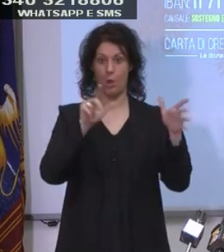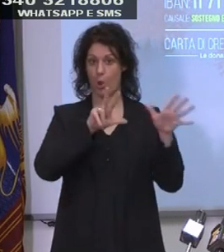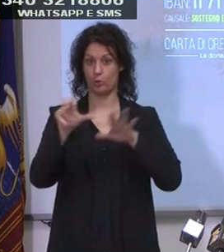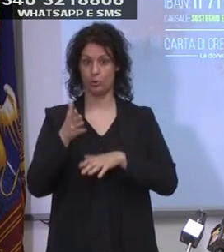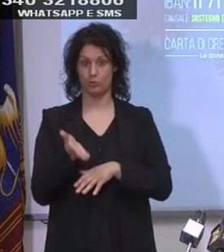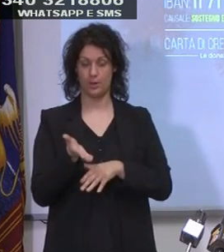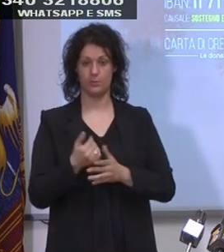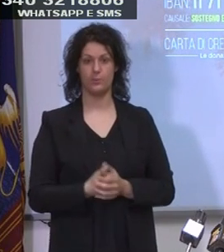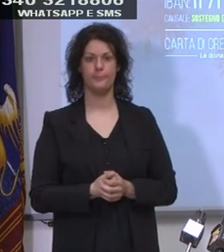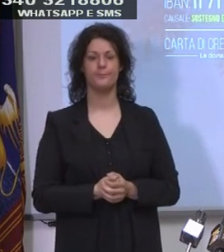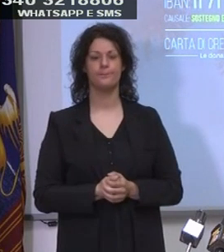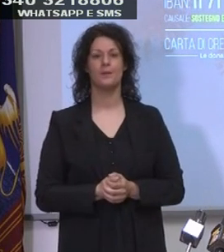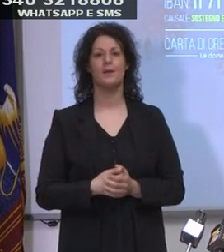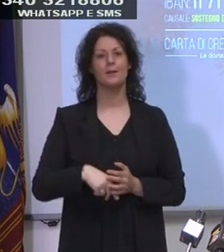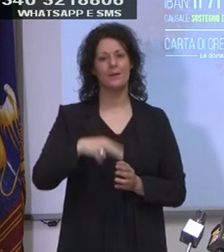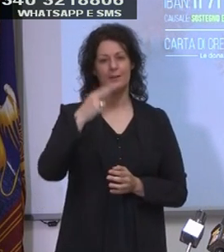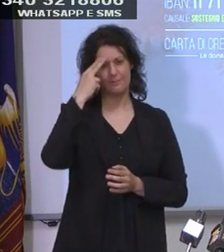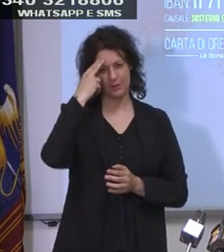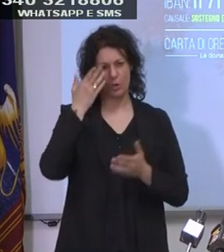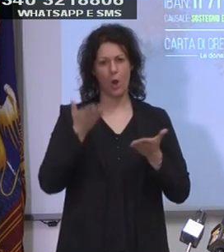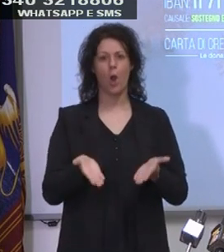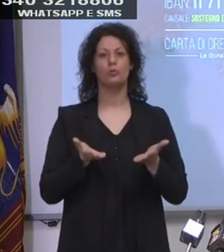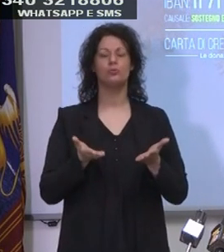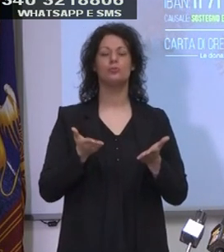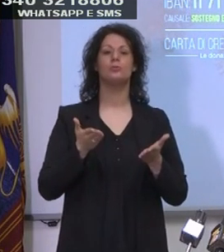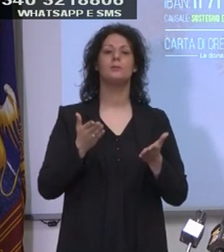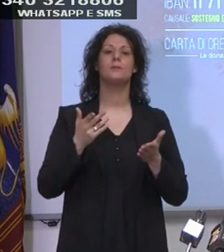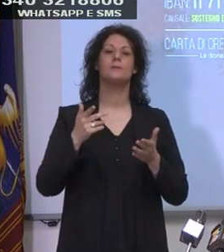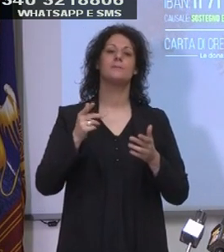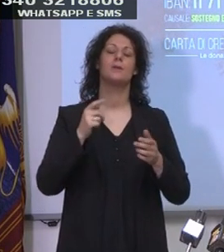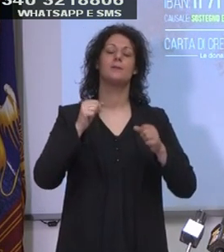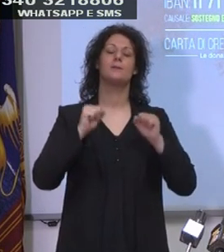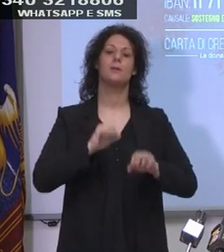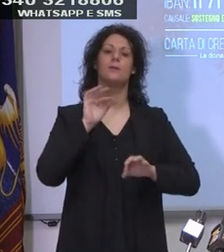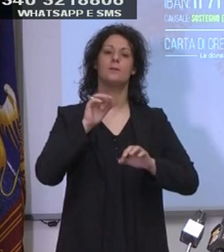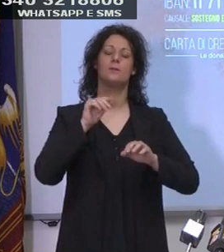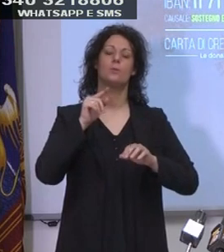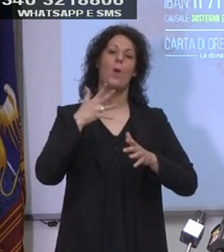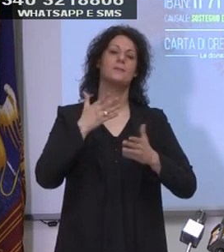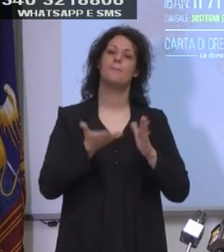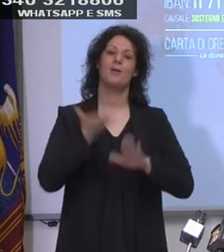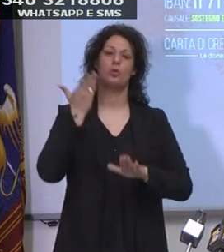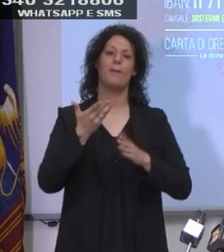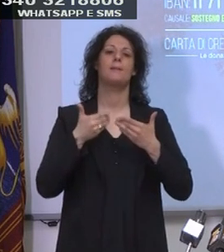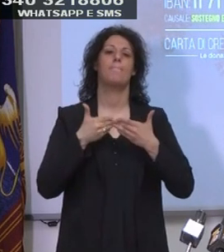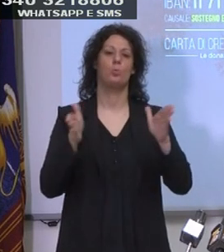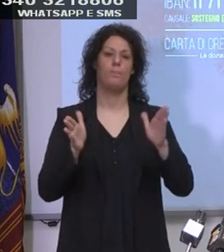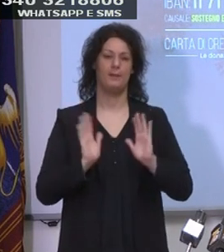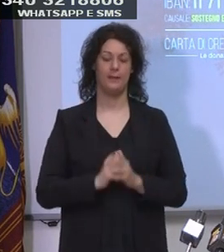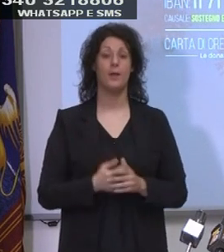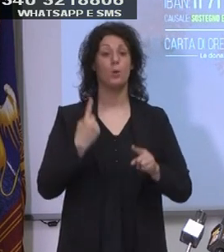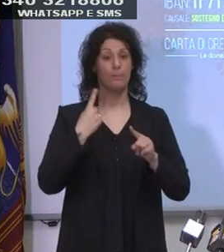Considerate che il privato oggi ha in mano meno del 4% delle terapie intensive, cioè sono tutte pubbliche. In più abbiamo a